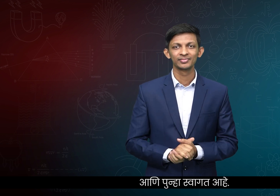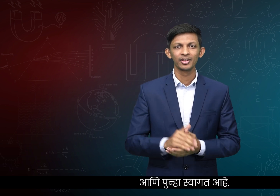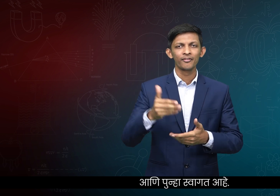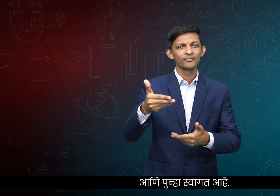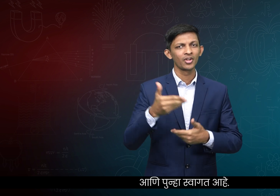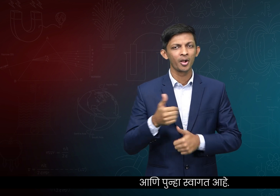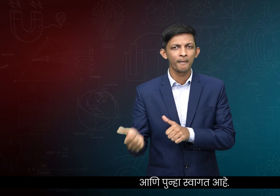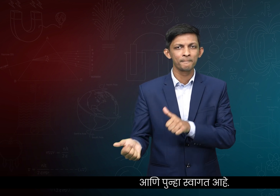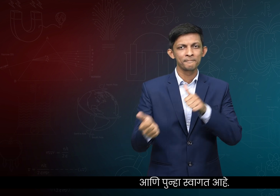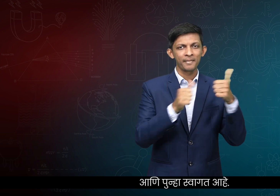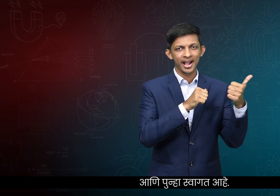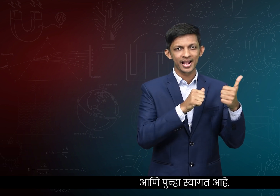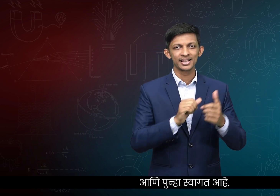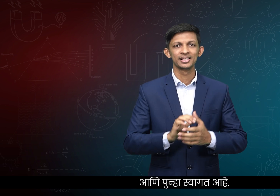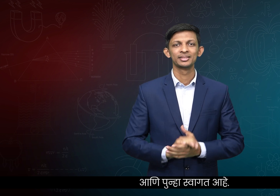आणि पुन्हा स्वागत आहे.